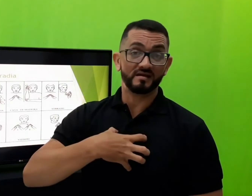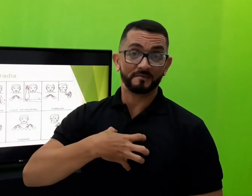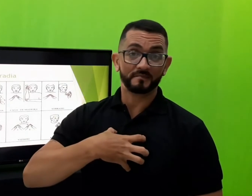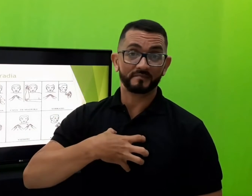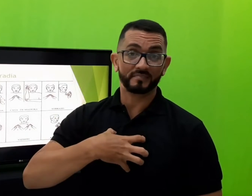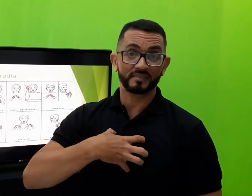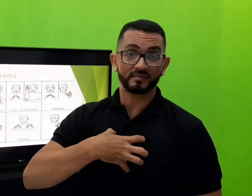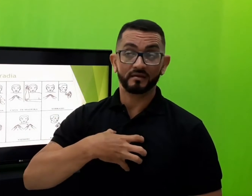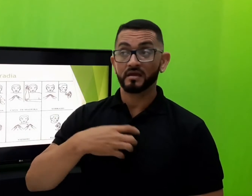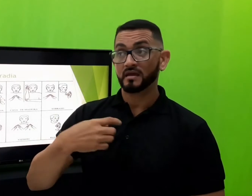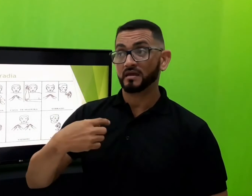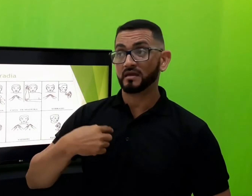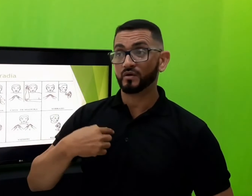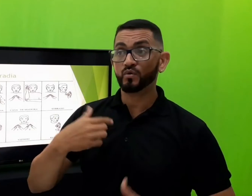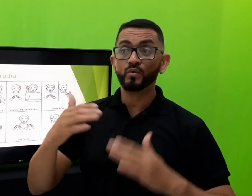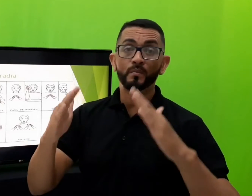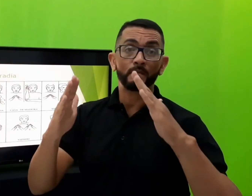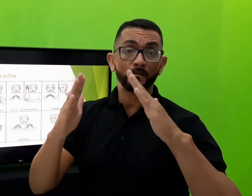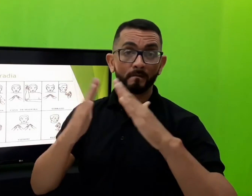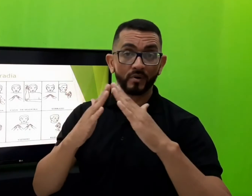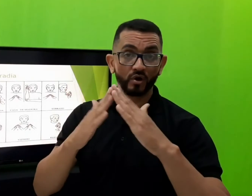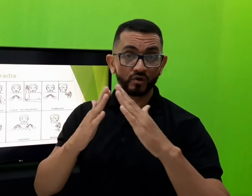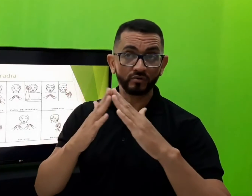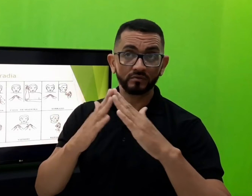Bahia. Eu moro